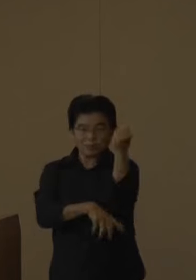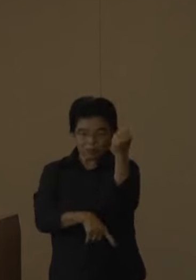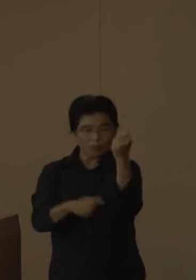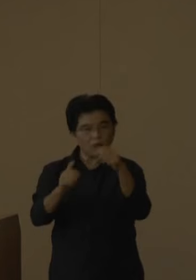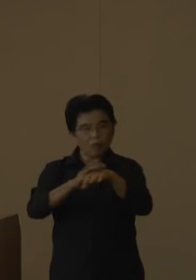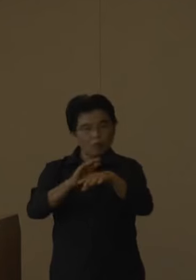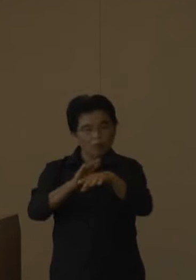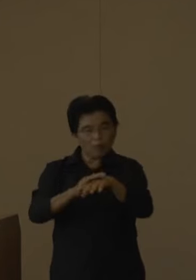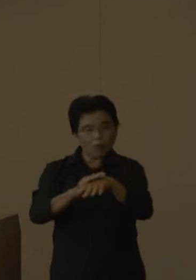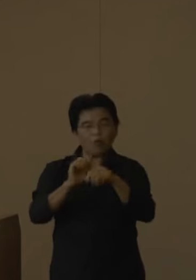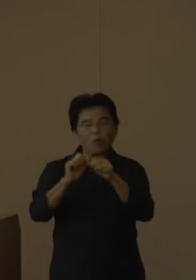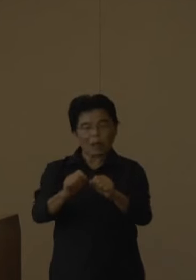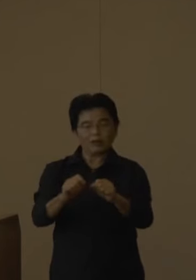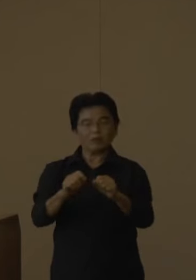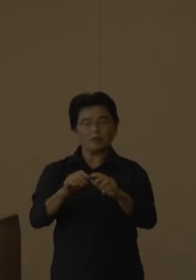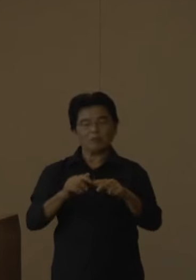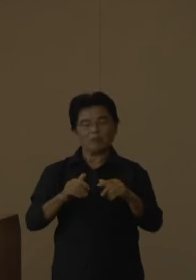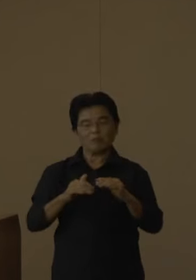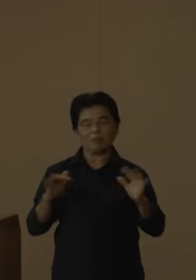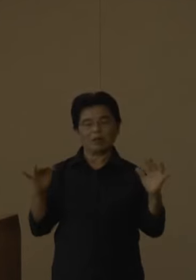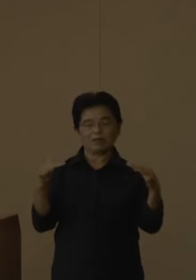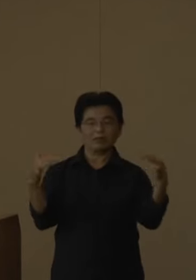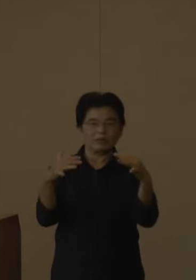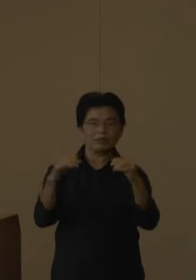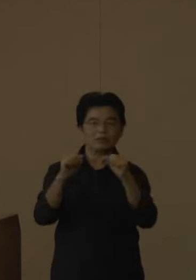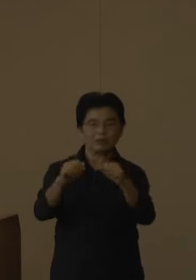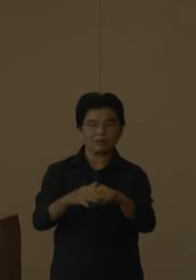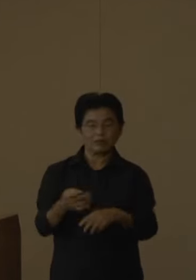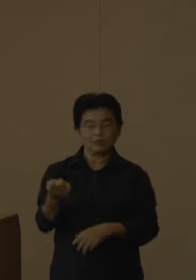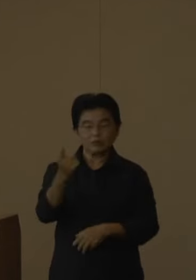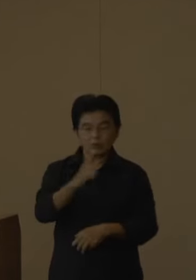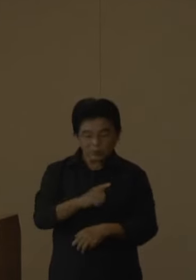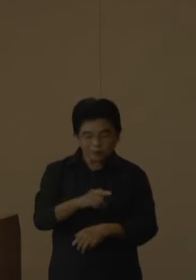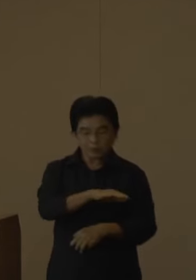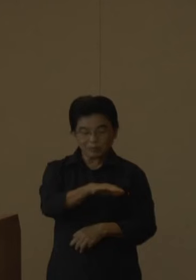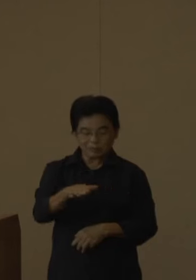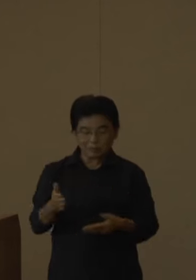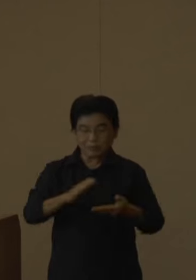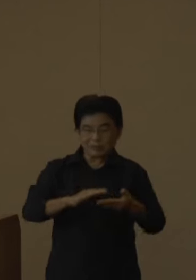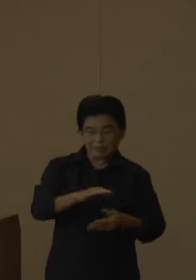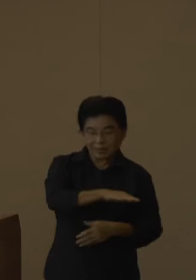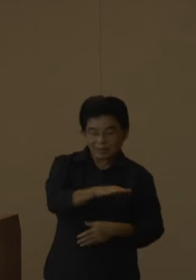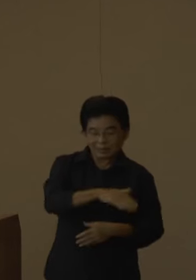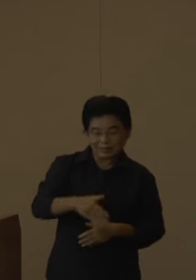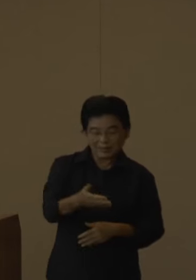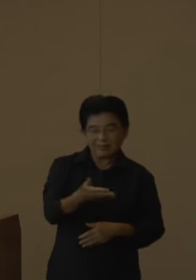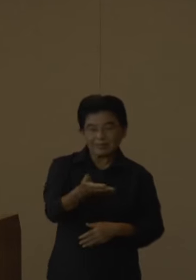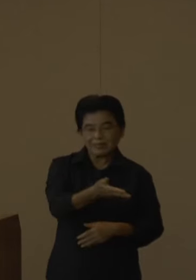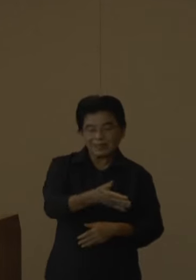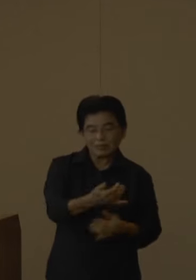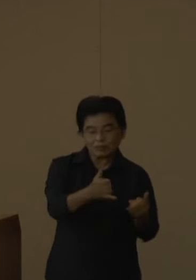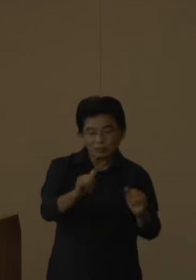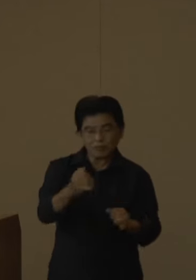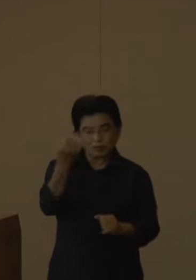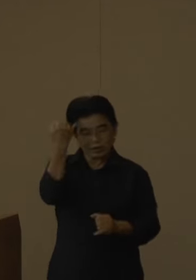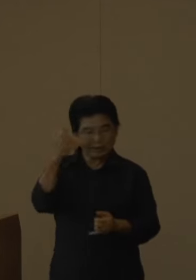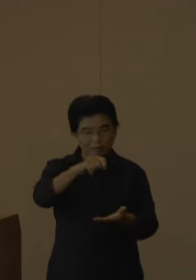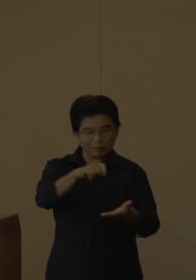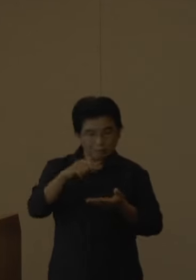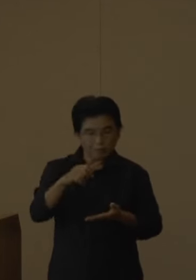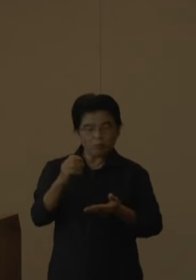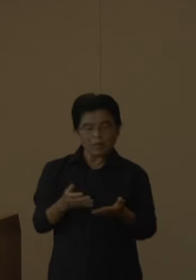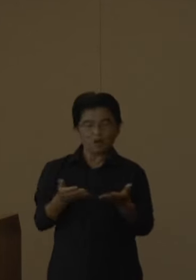パネルディスカッションを行います。その他にも次世代からのメッセージの発表や SDGs の取り組みに関する展示ブースなどが